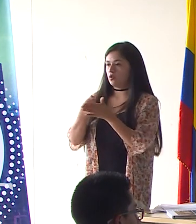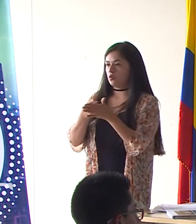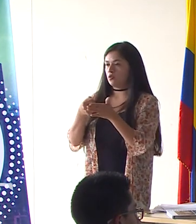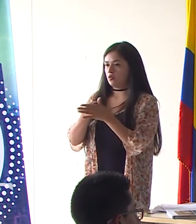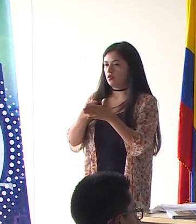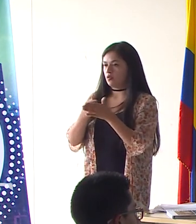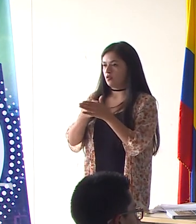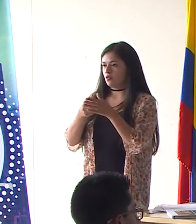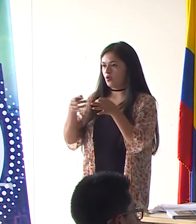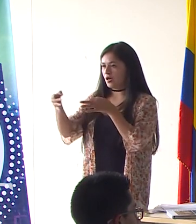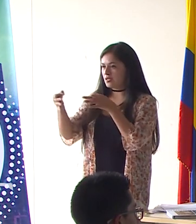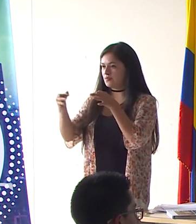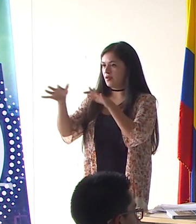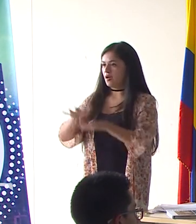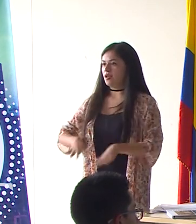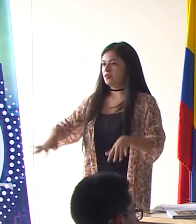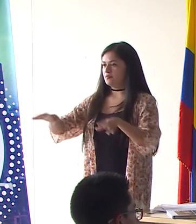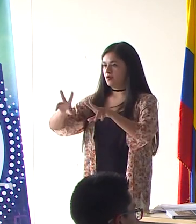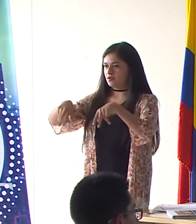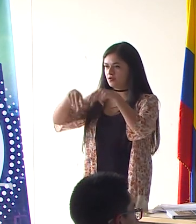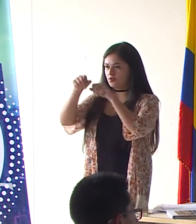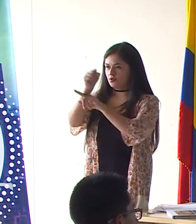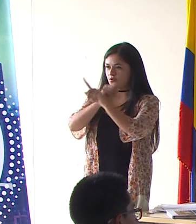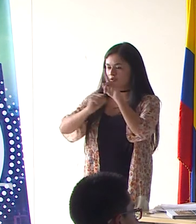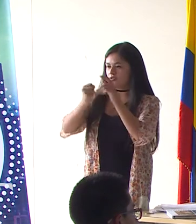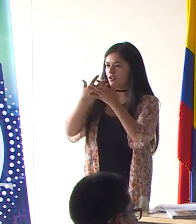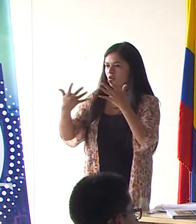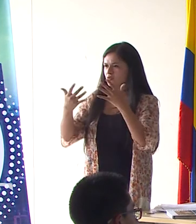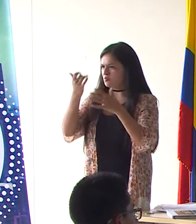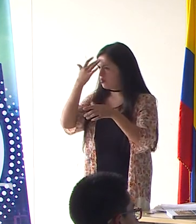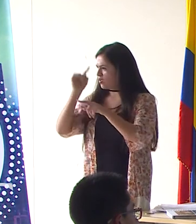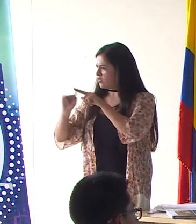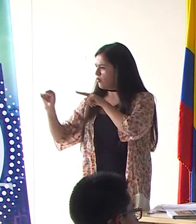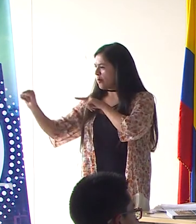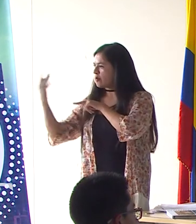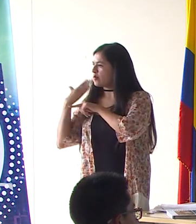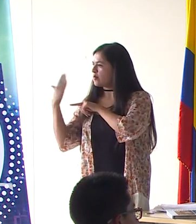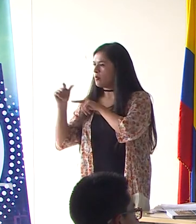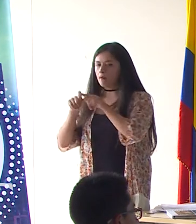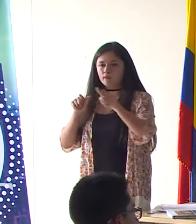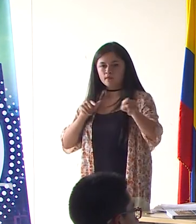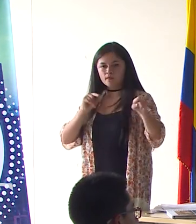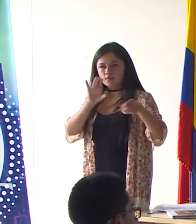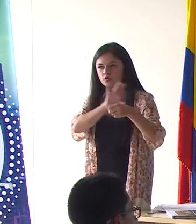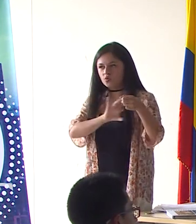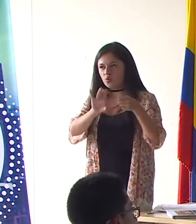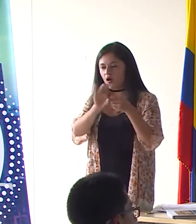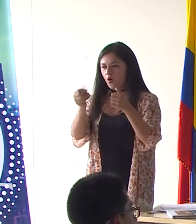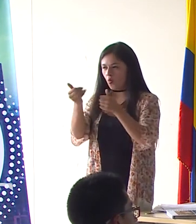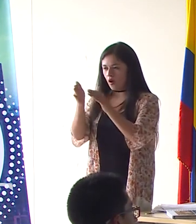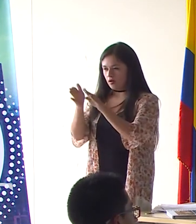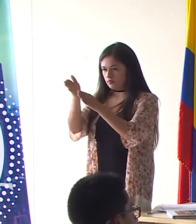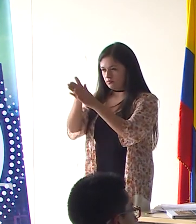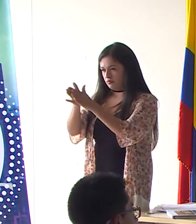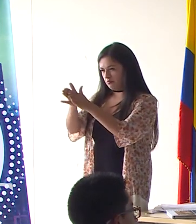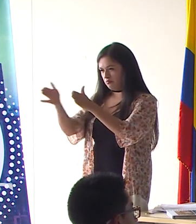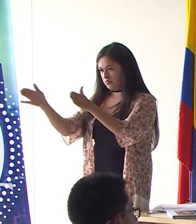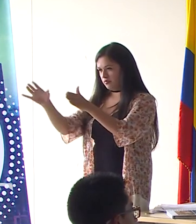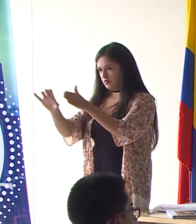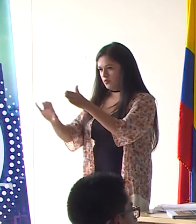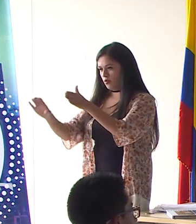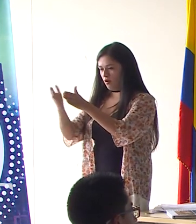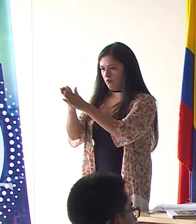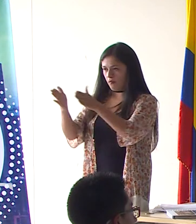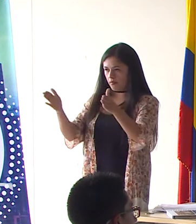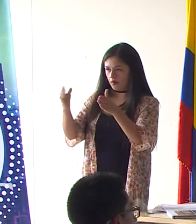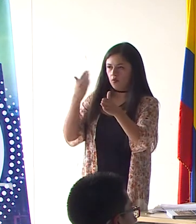cartográficamente o socialmente o temporalmente o como sea establecer donde se encuentra lo urbano y dónde está lo